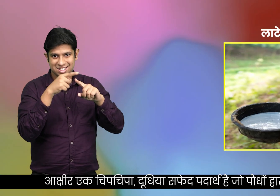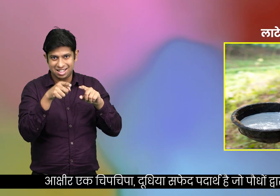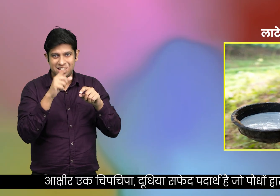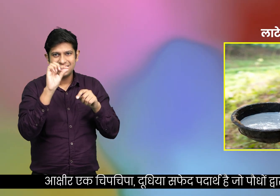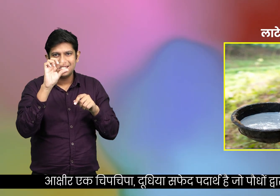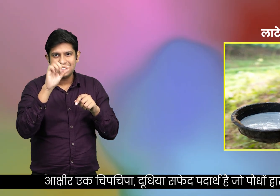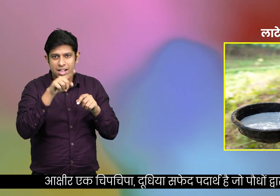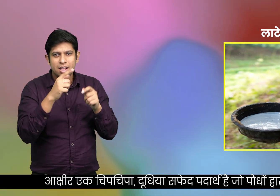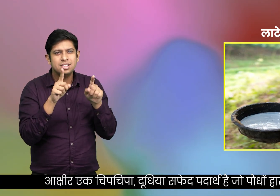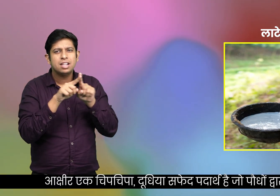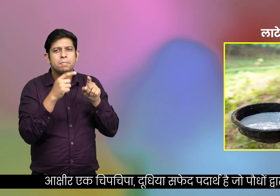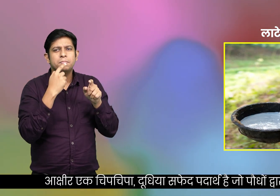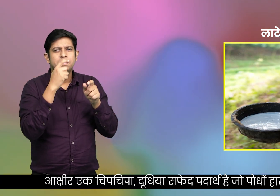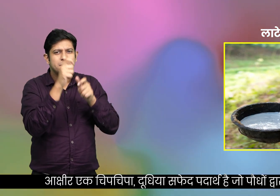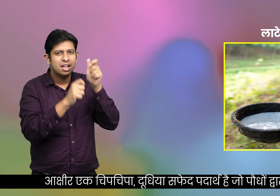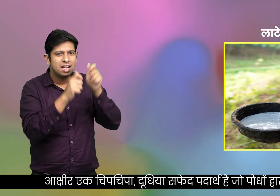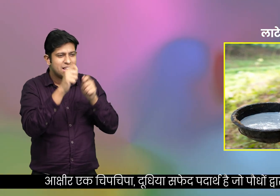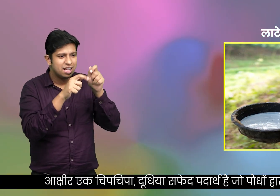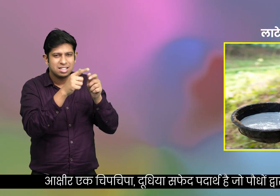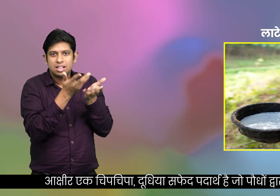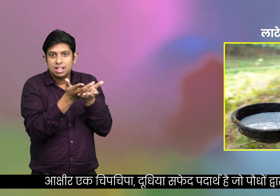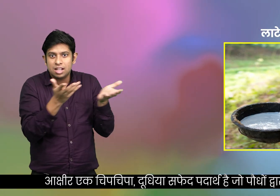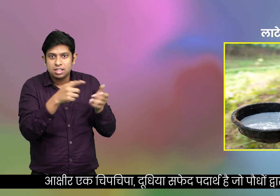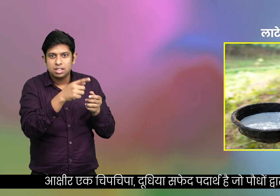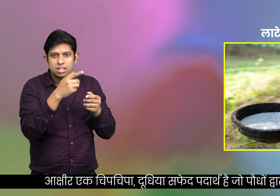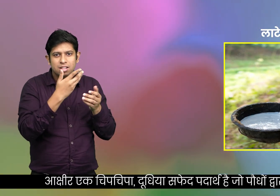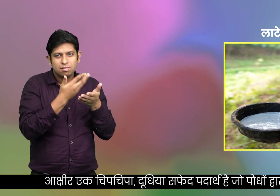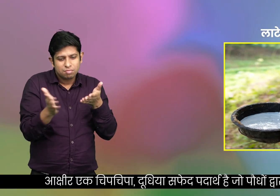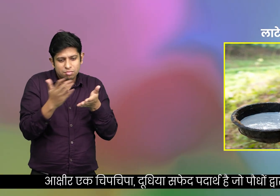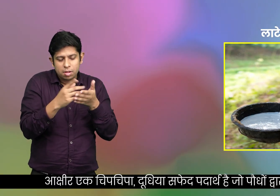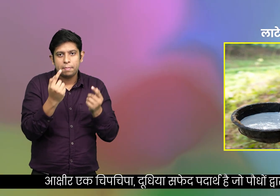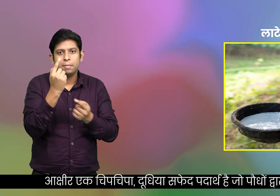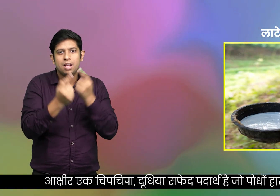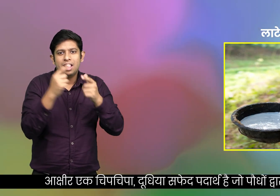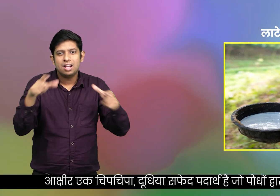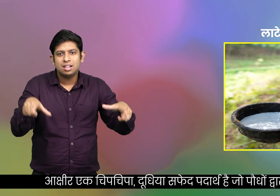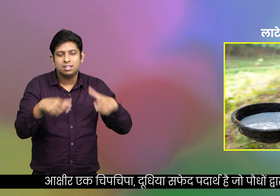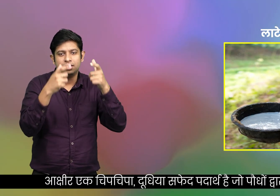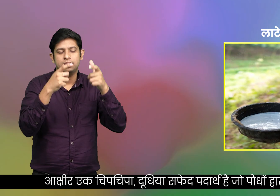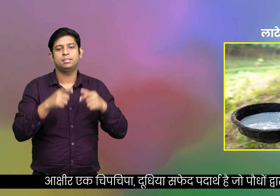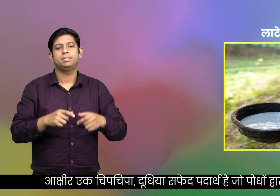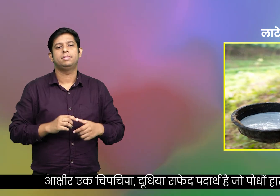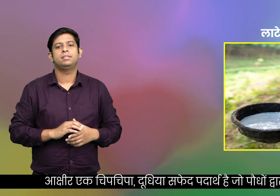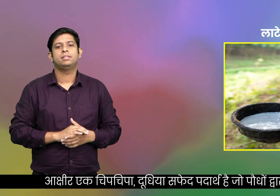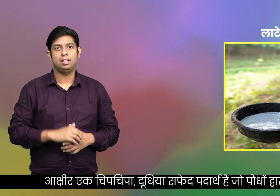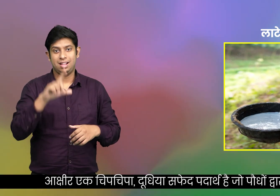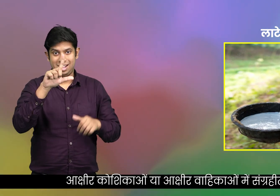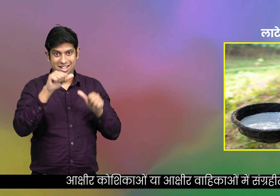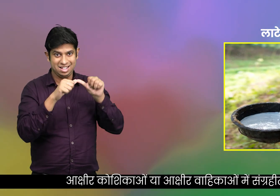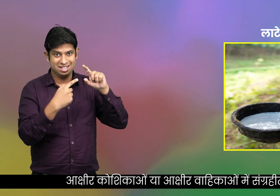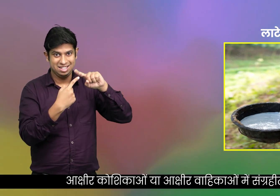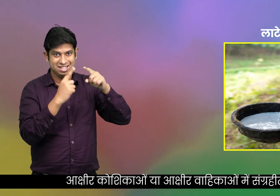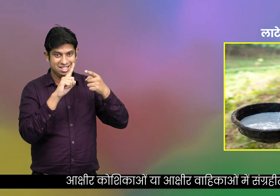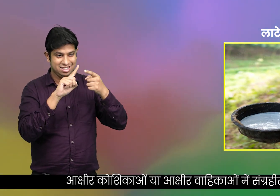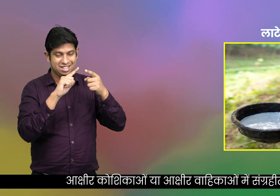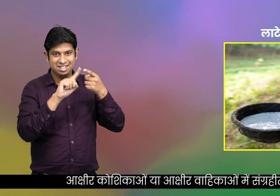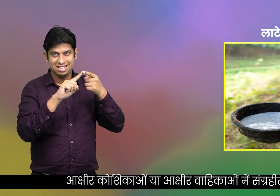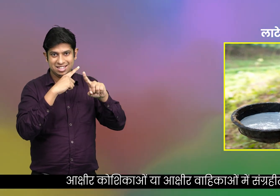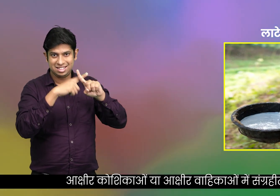चिपचिपा घुंधिया सफेद पदार्थ है जो पौधों द्वारा स्रावित किया जाता है। आशीर कोशिकाओं